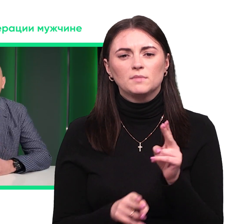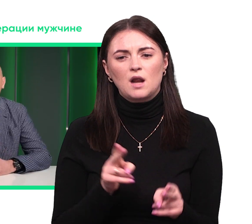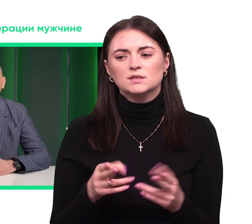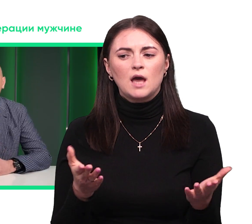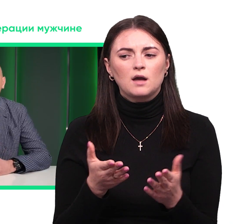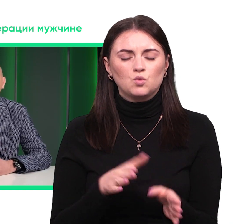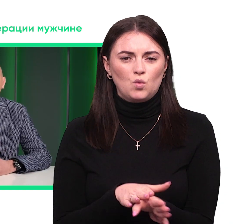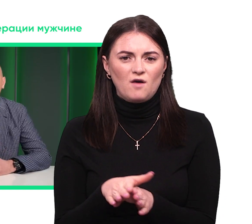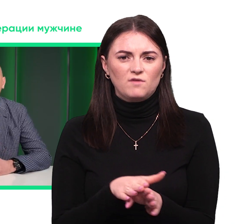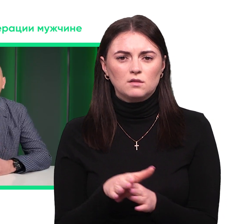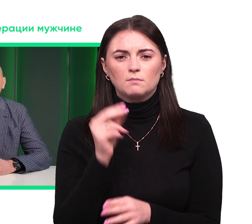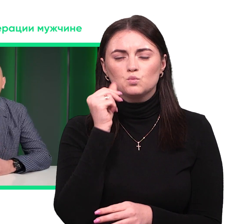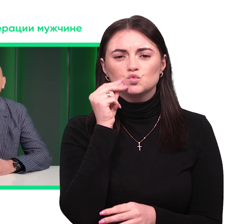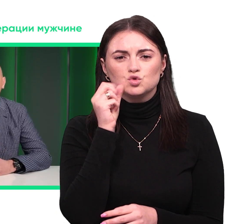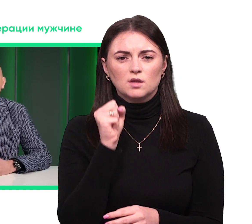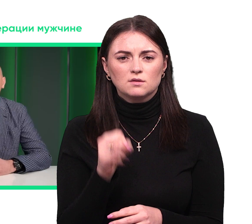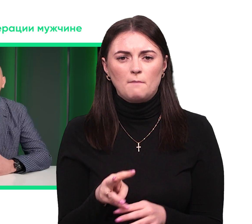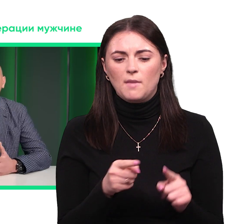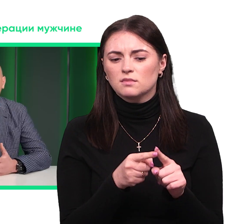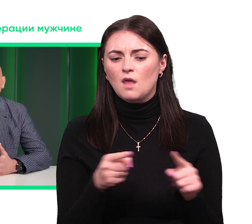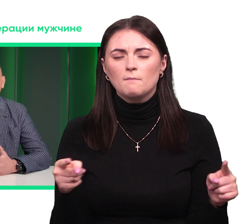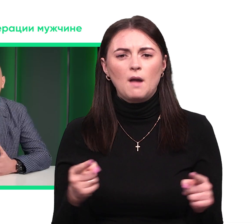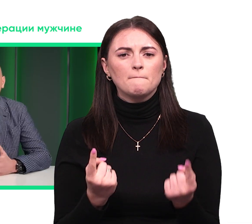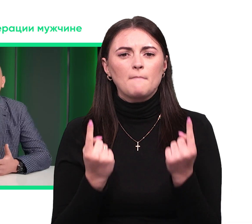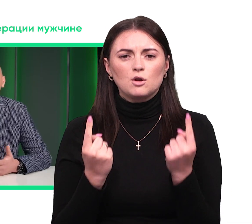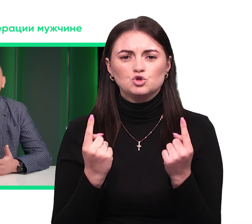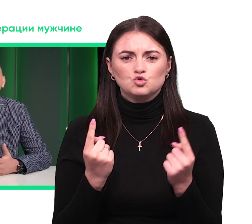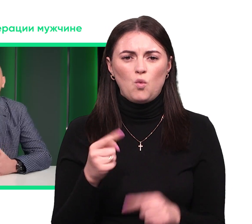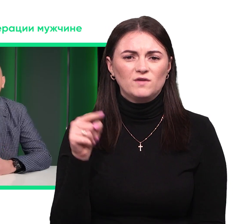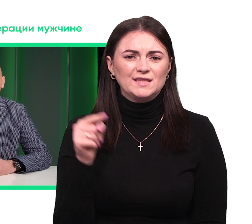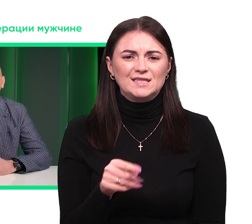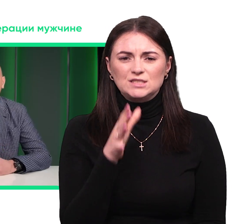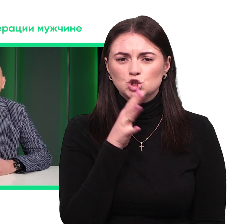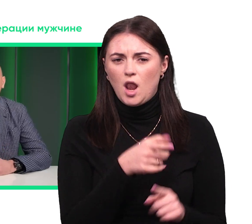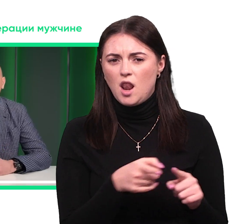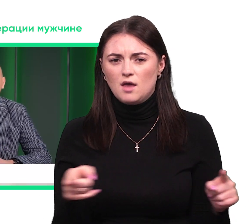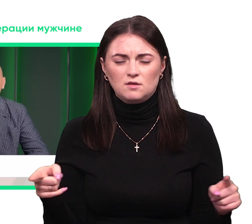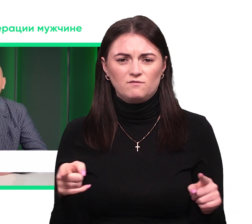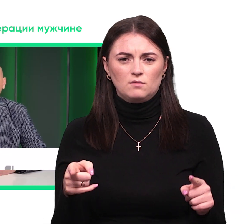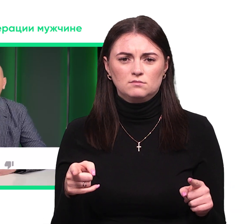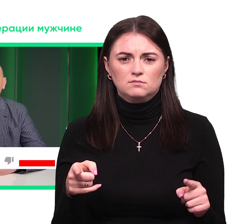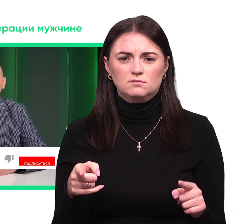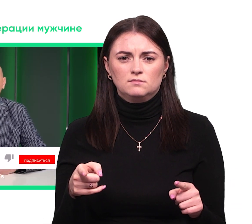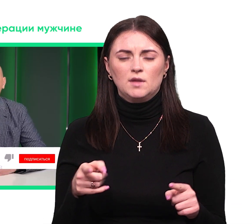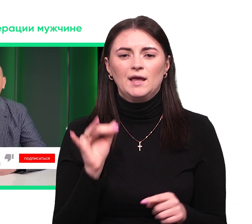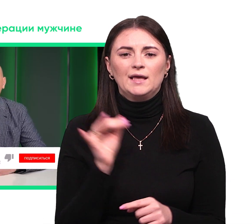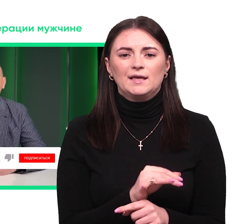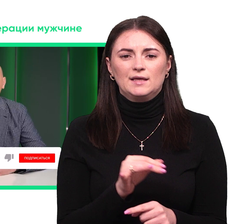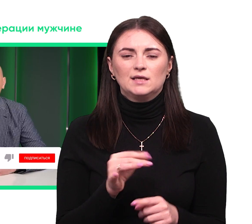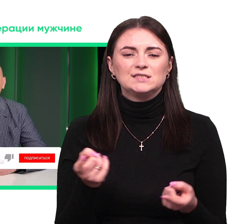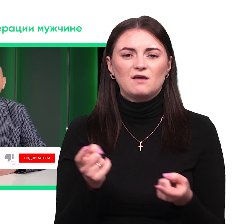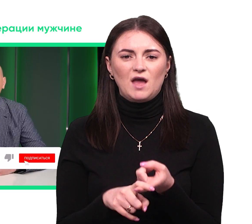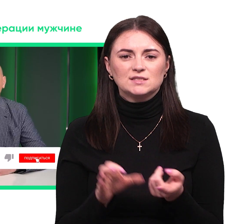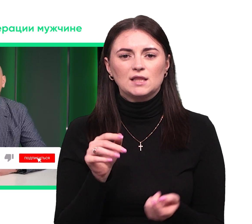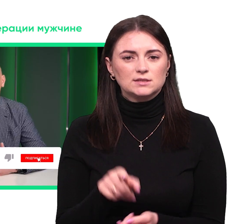которая выполнялась мужчинам на протяжении большого тысячелетнего уже периода времени. И она связана с